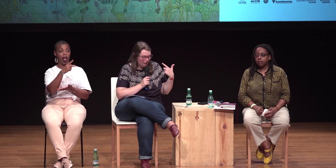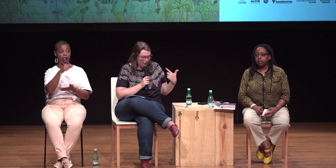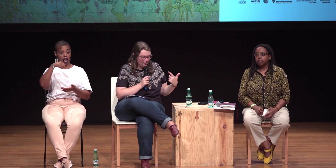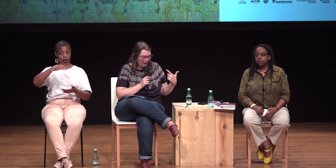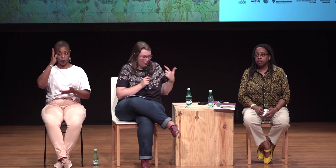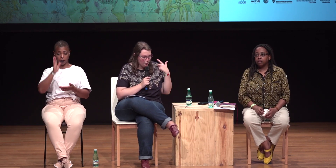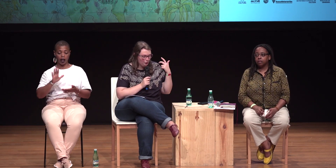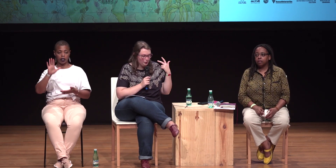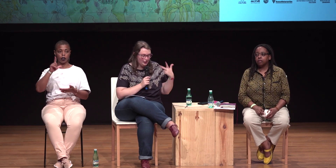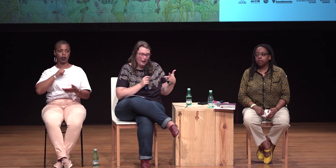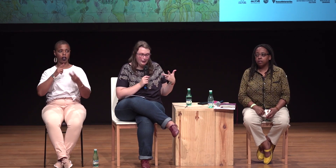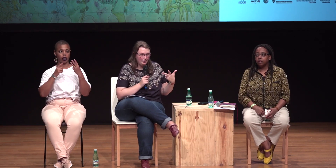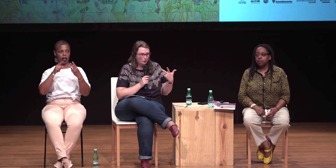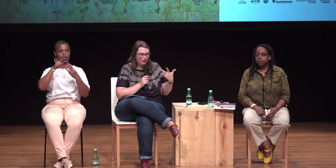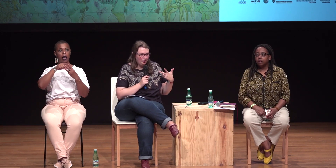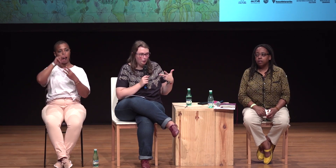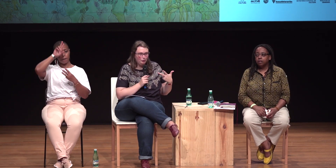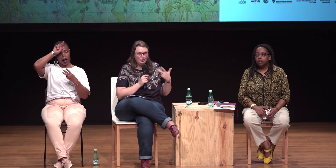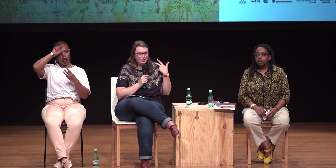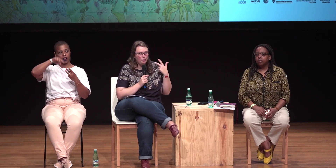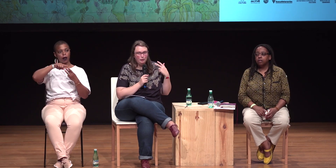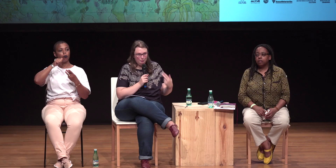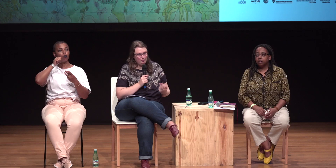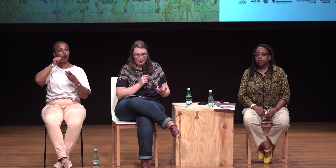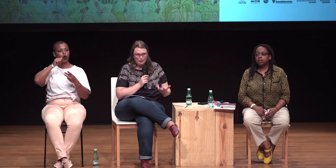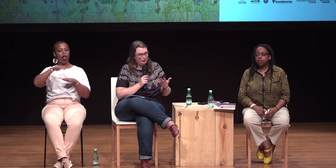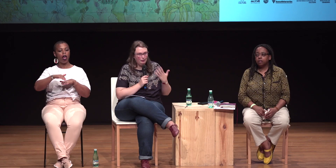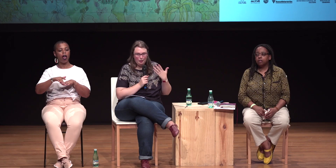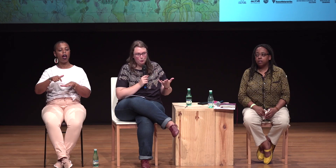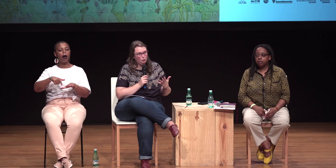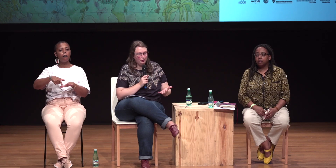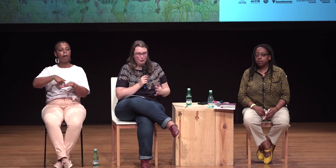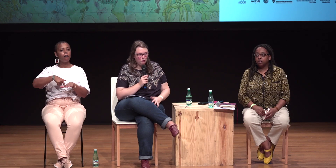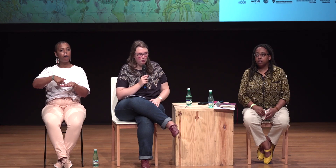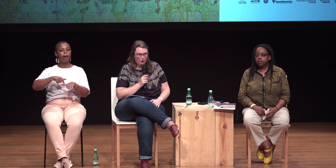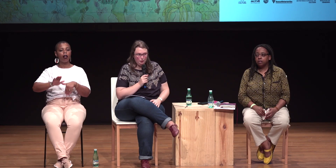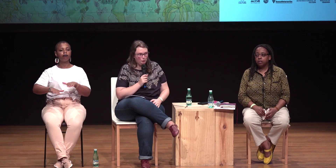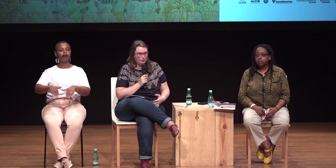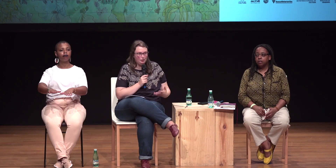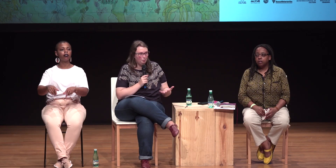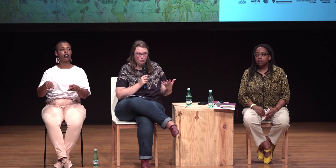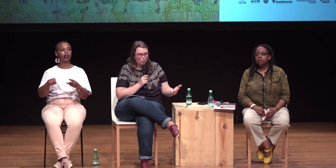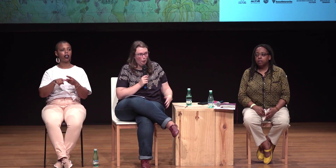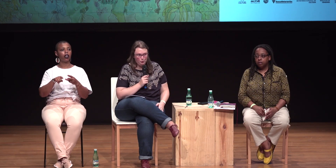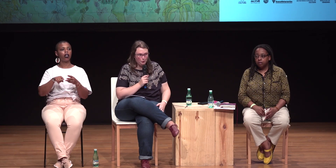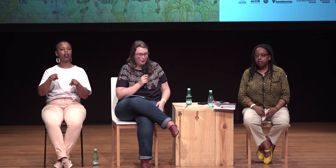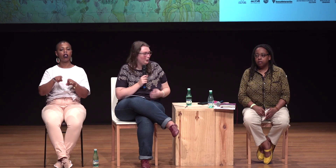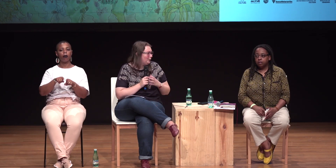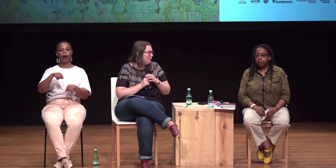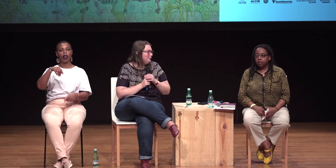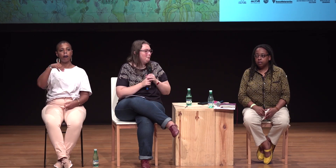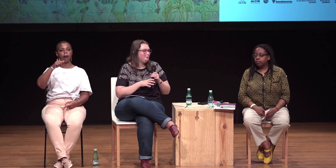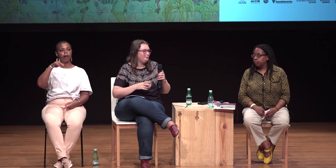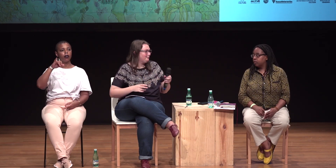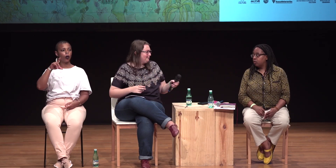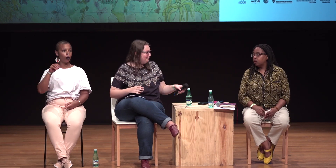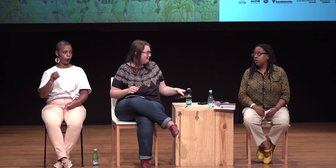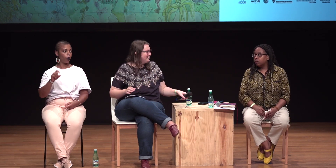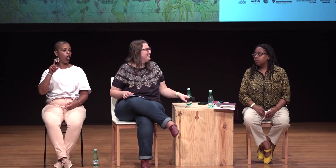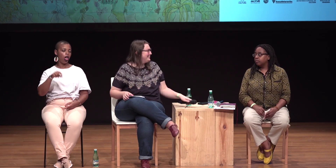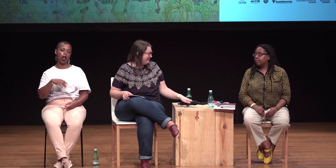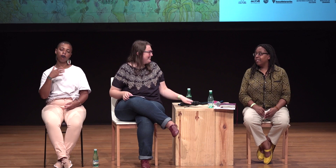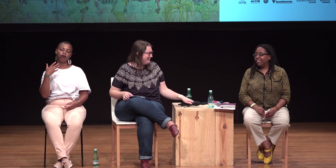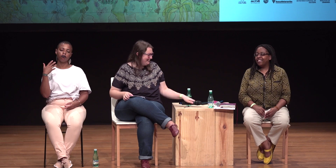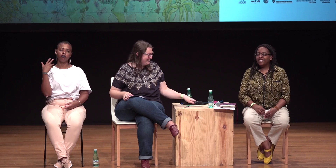Mulheres de Pés Descalços e Rainha do Nilo. São, assim, absurdamente bonitos e muito bons.